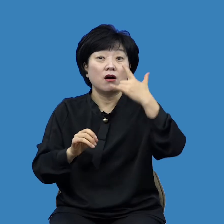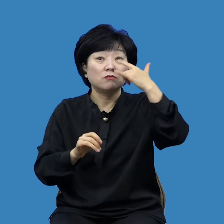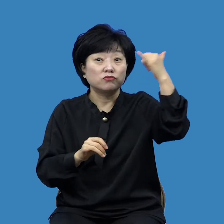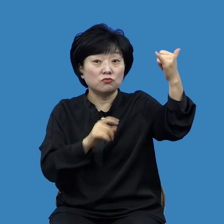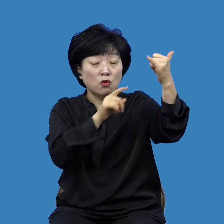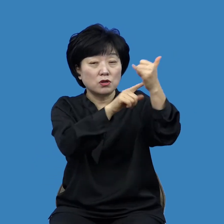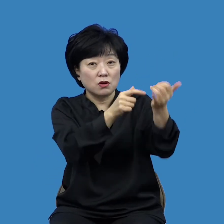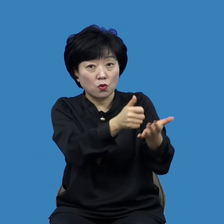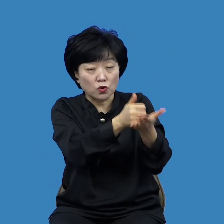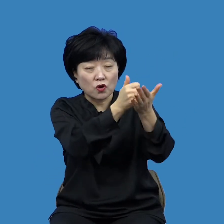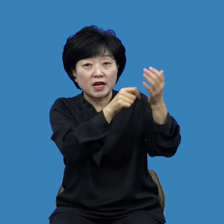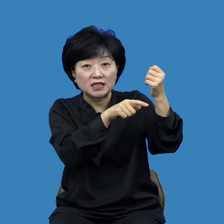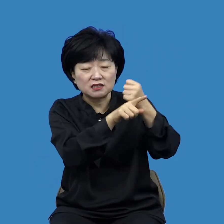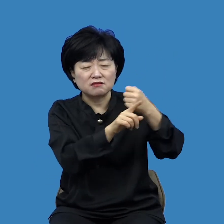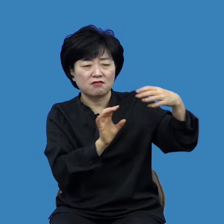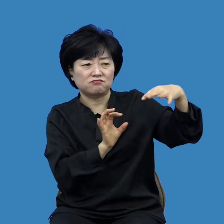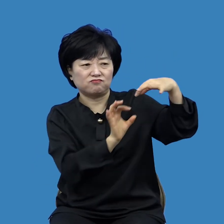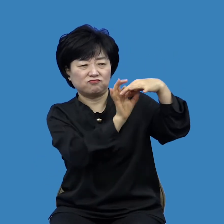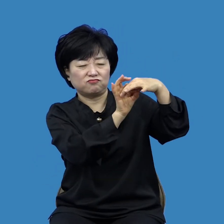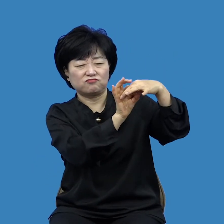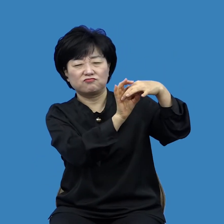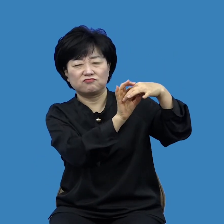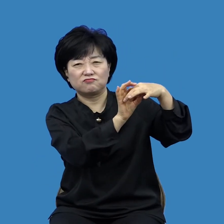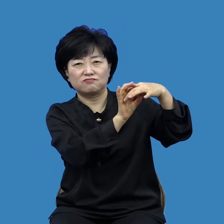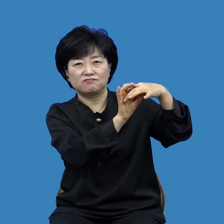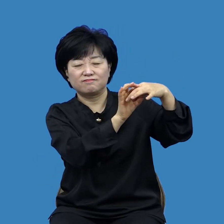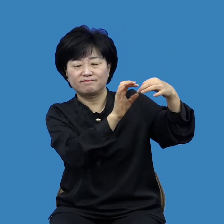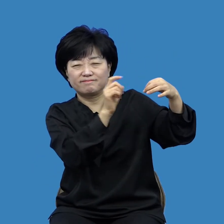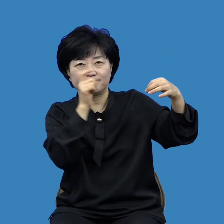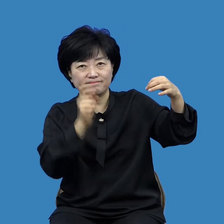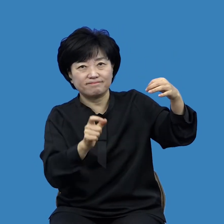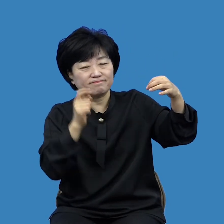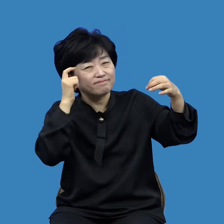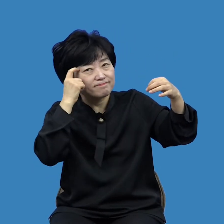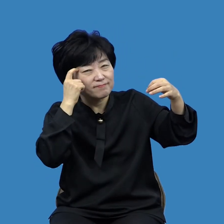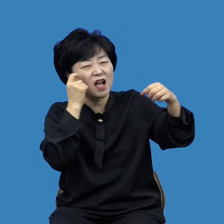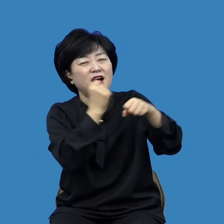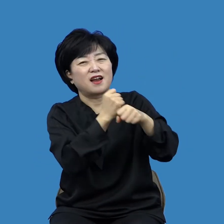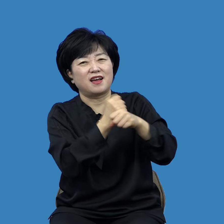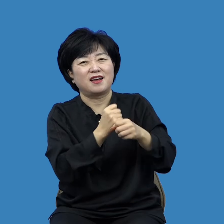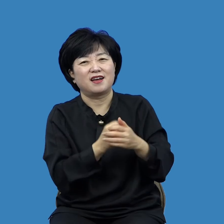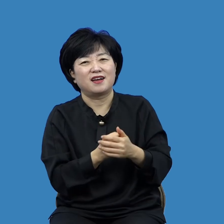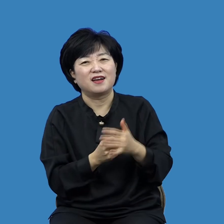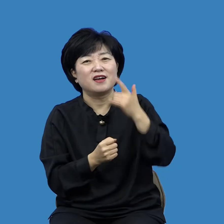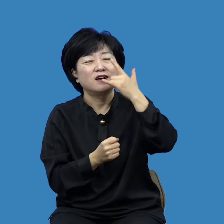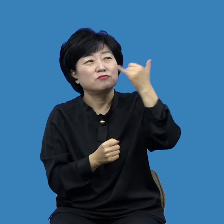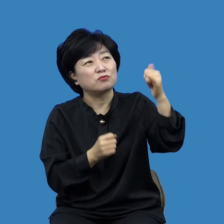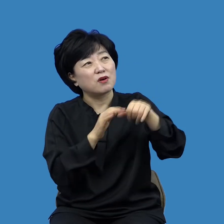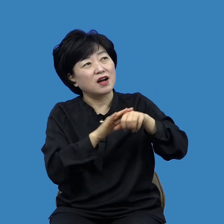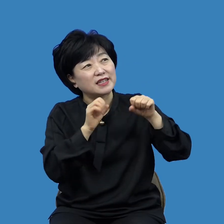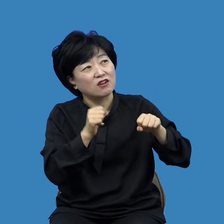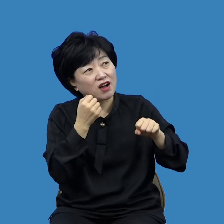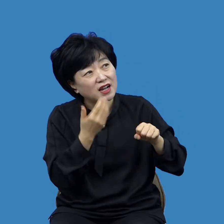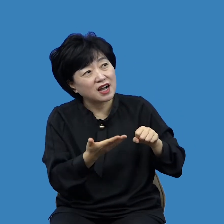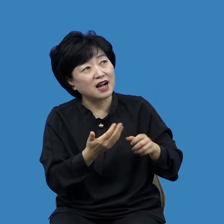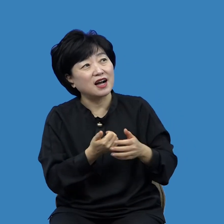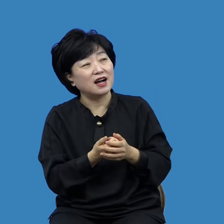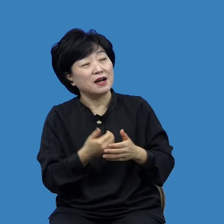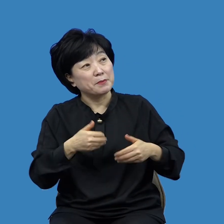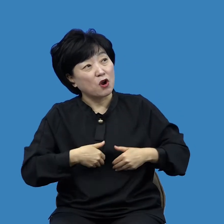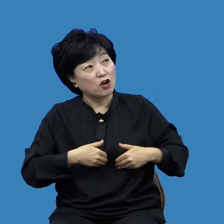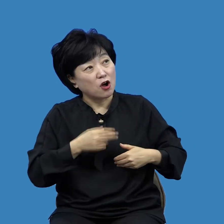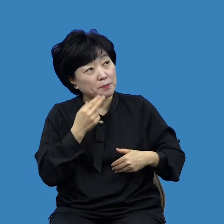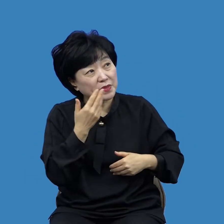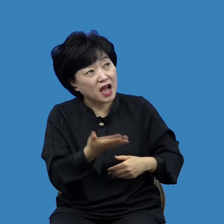무겁게 생각하라는 거거든. 그 얘기는 뭐예요? 부모님이 지금 안녕하신가? 아프시진 않은가? 필요한 건 없으신가? 나 때문에